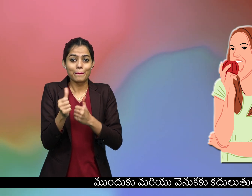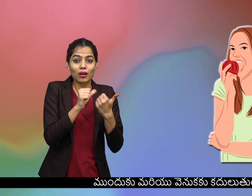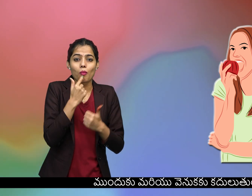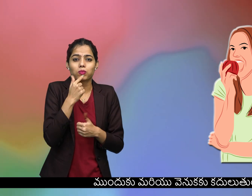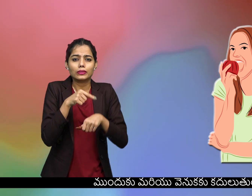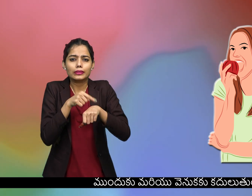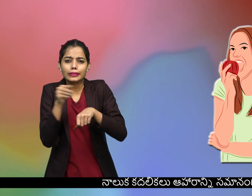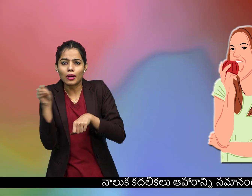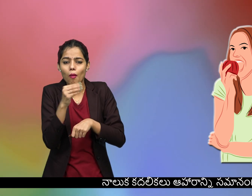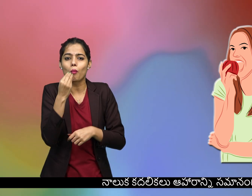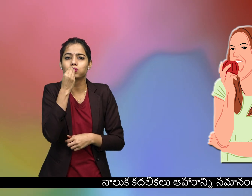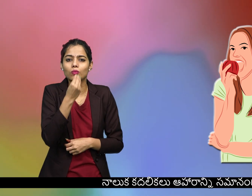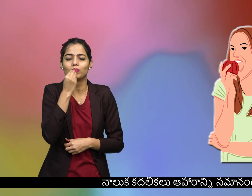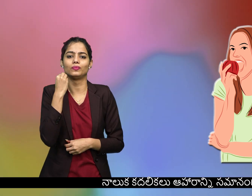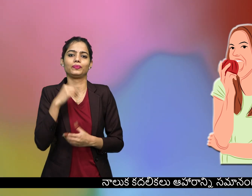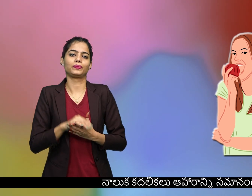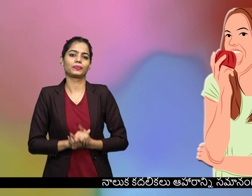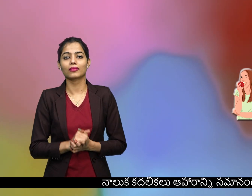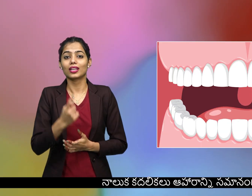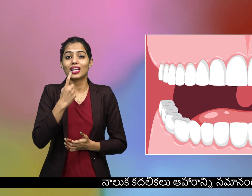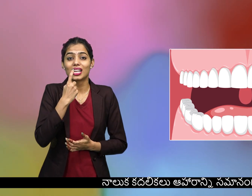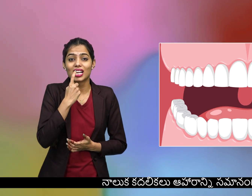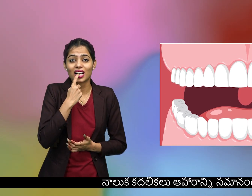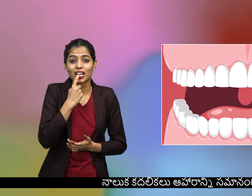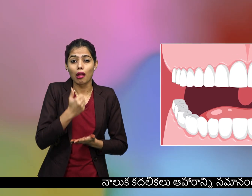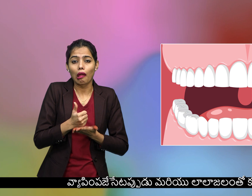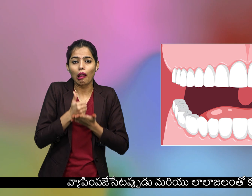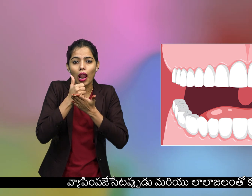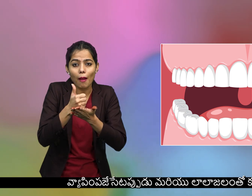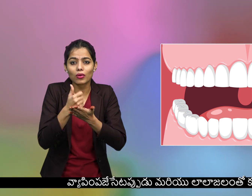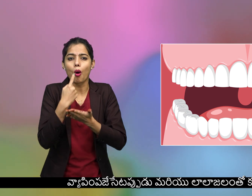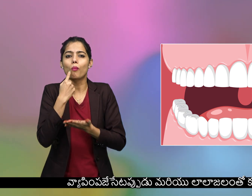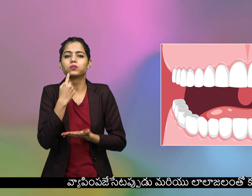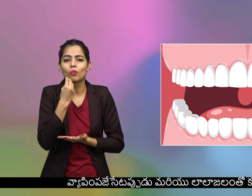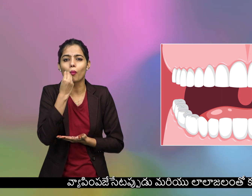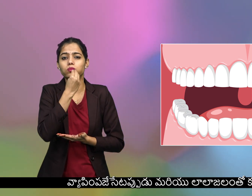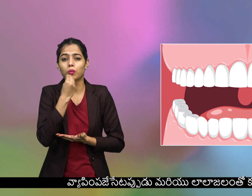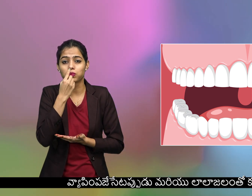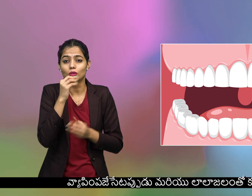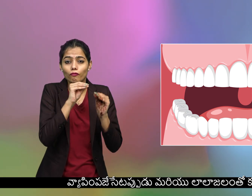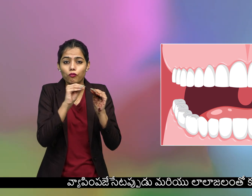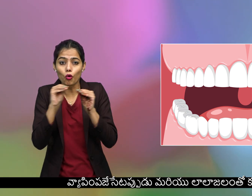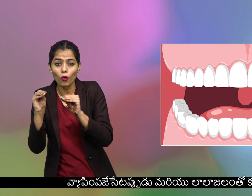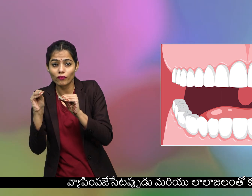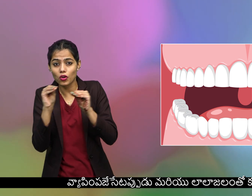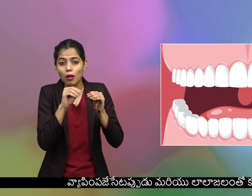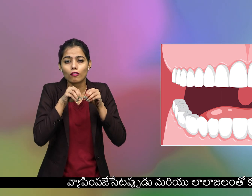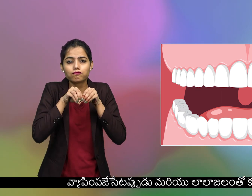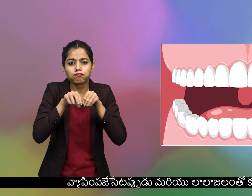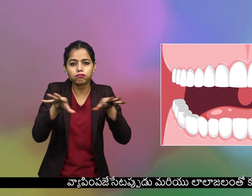కదులుతుంది. నాలుక కదలికలు ఆహారాన్ని సమానంగా వ్యాపింపచేసేటప్పుడు మరియు